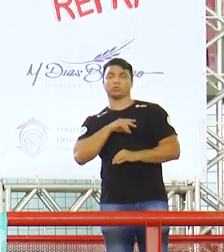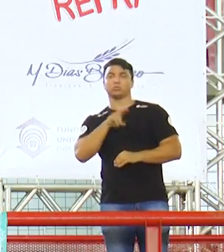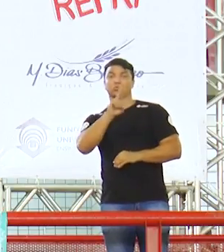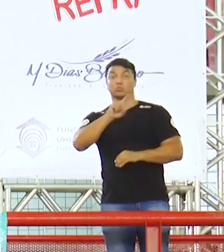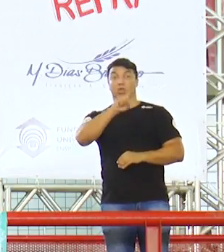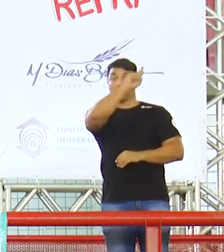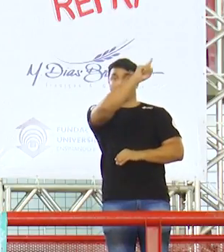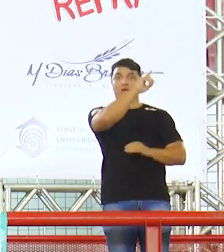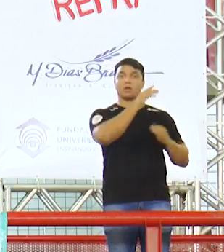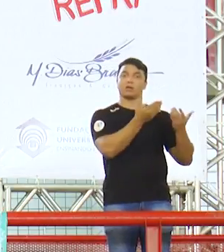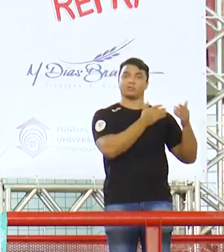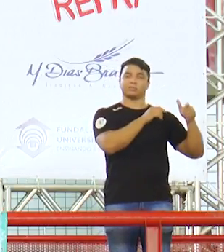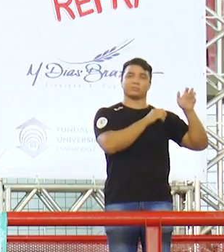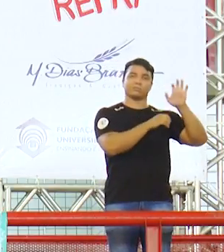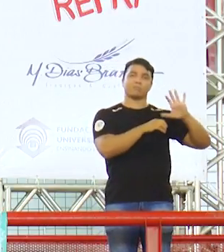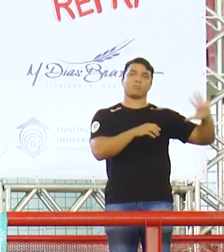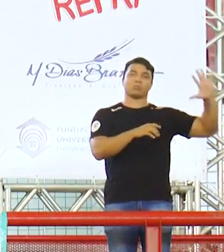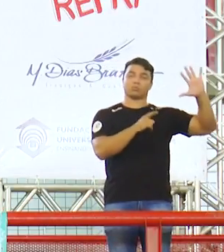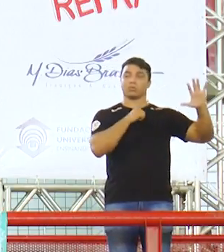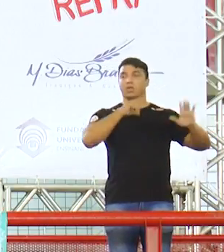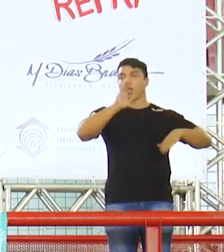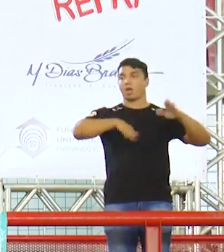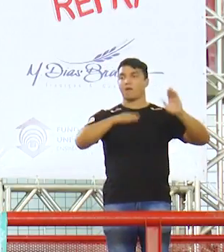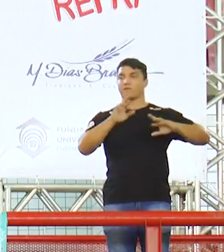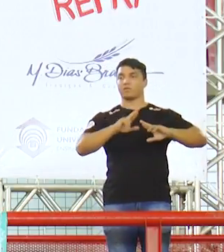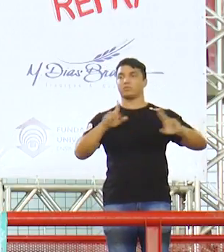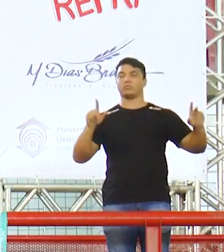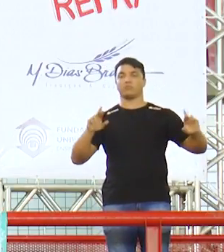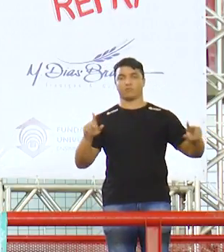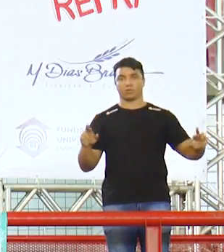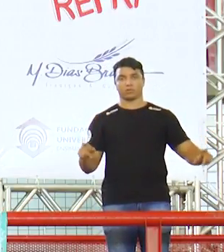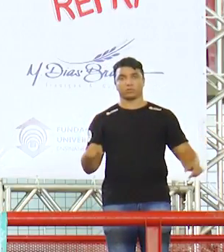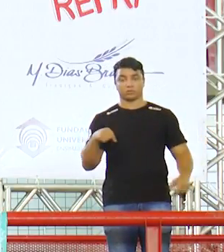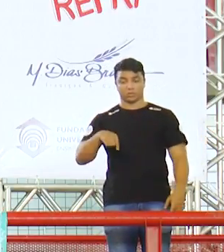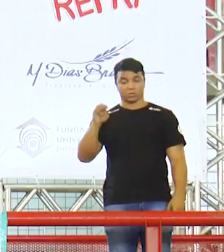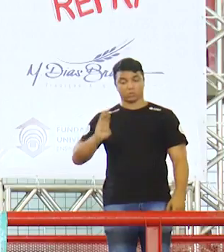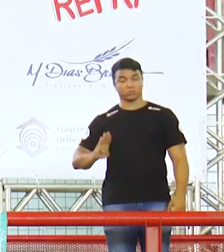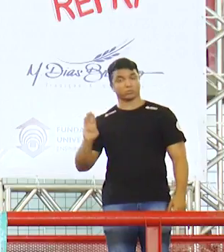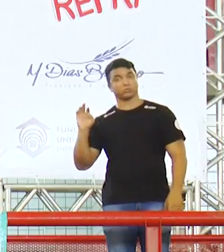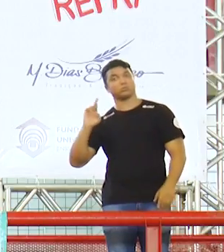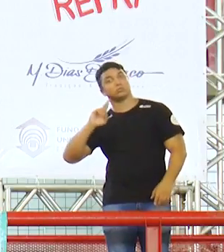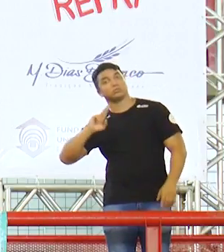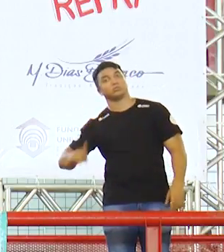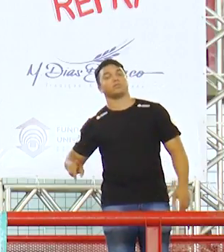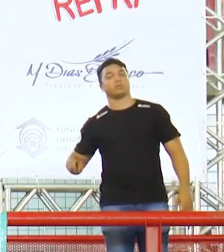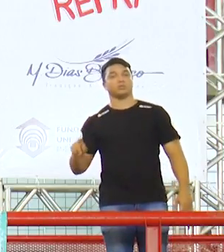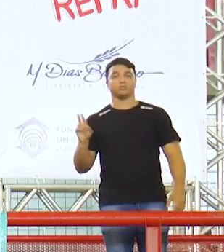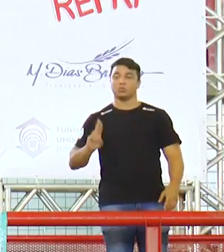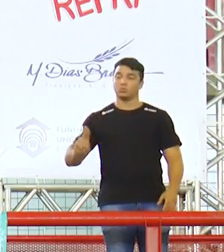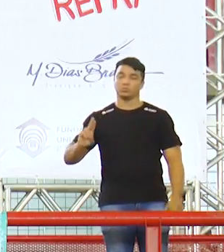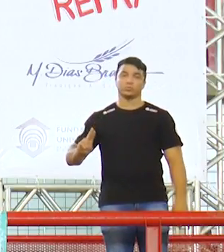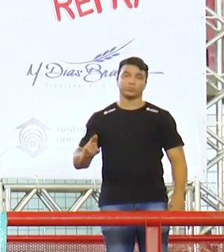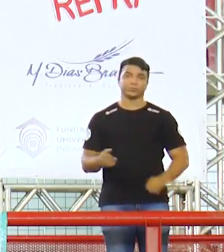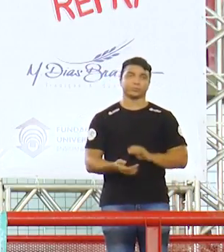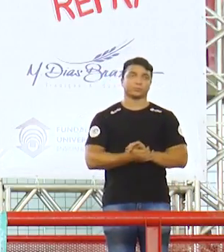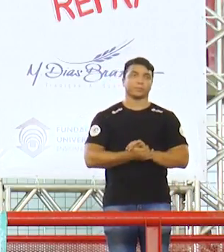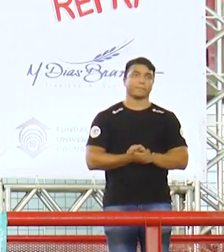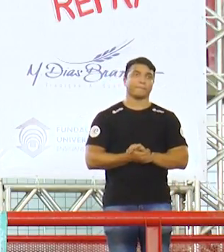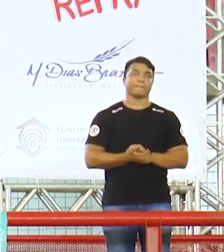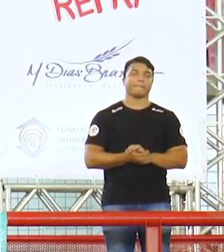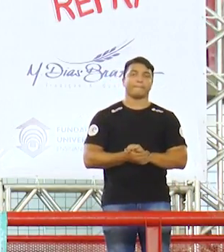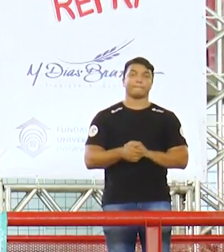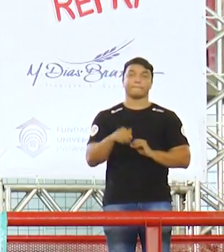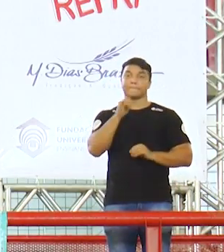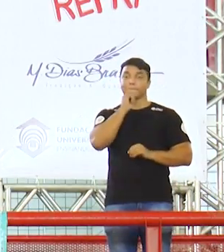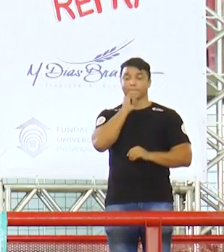em Portugal, às vezes é diferente do que a gente usa aqui. Vou dar um exemplo.